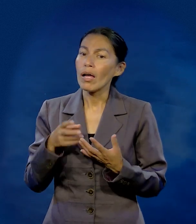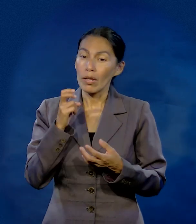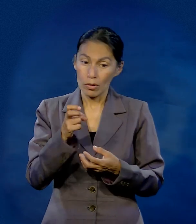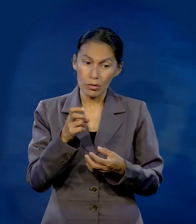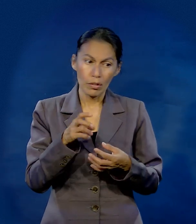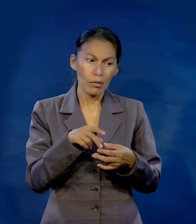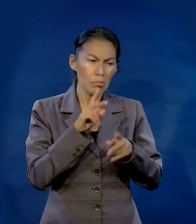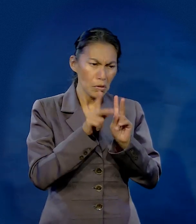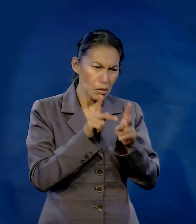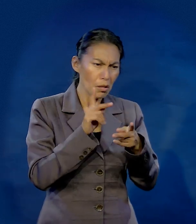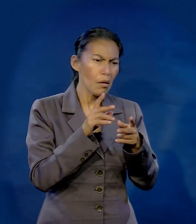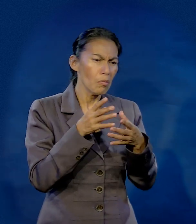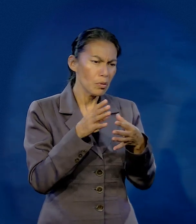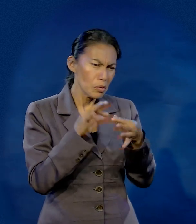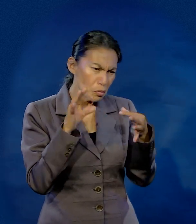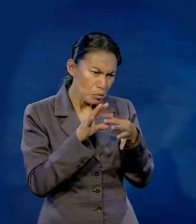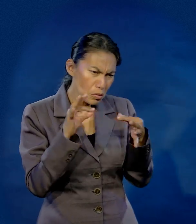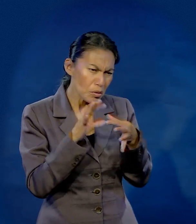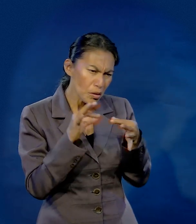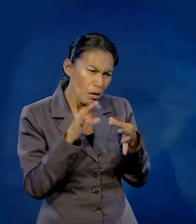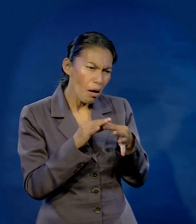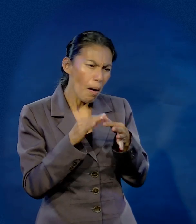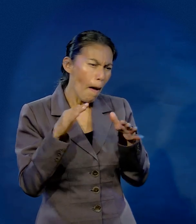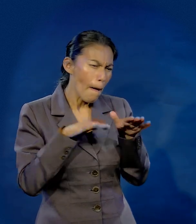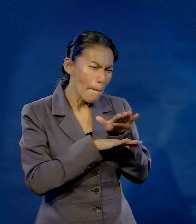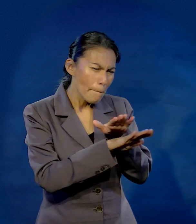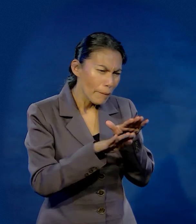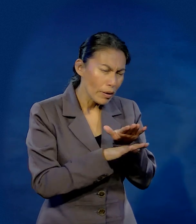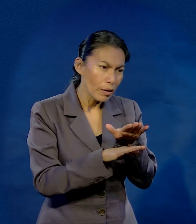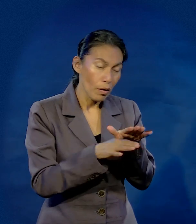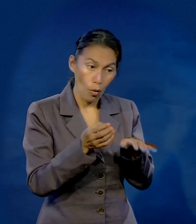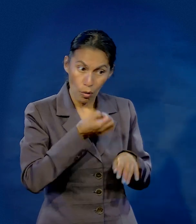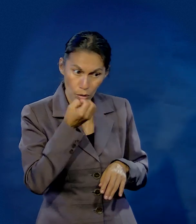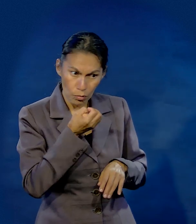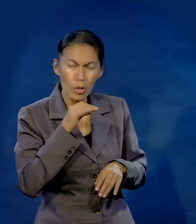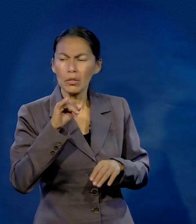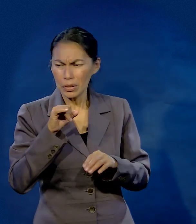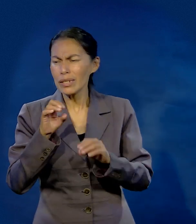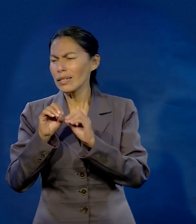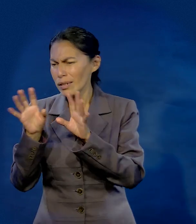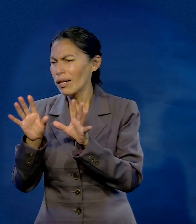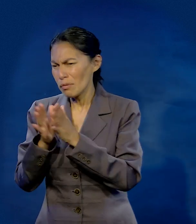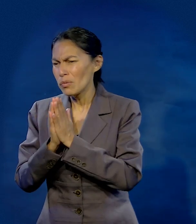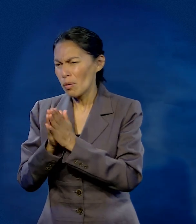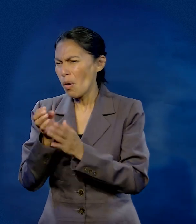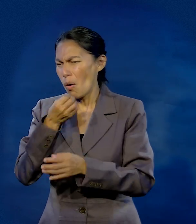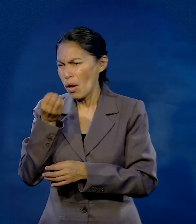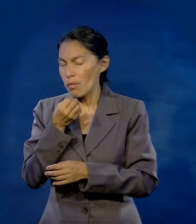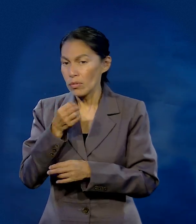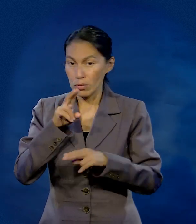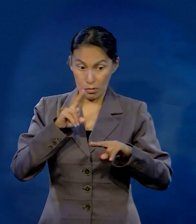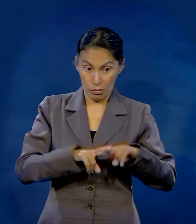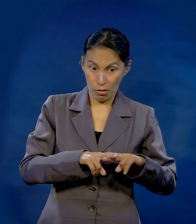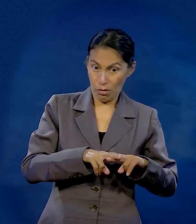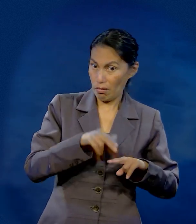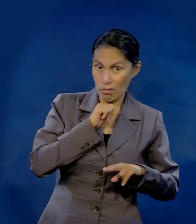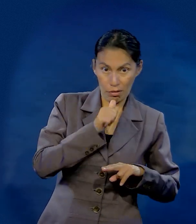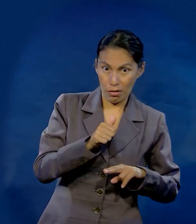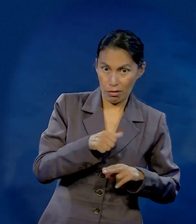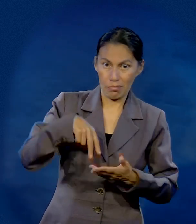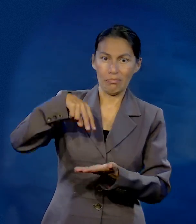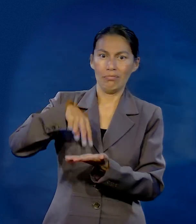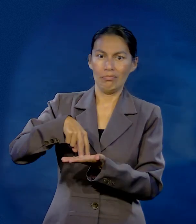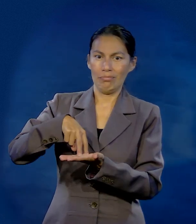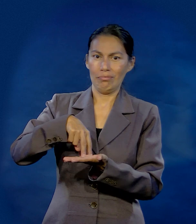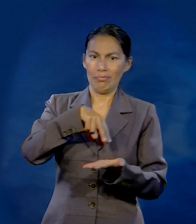crees miren mis hermanos yo me olvidé del tiempo Se me olvidó mi señora y mis